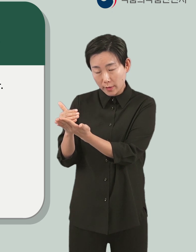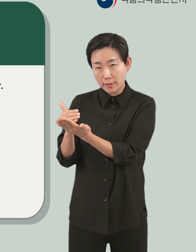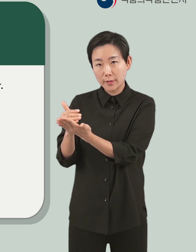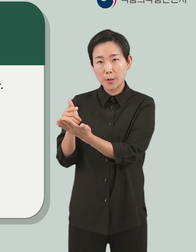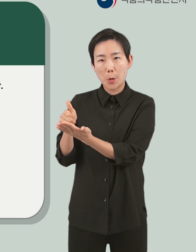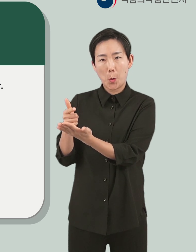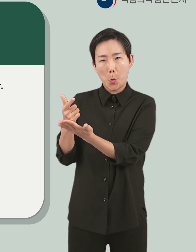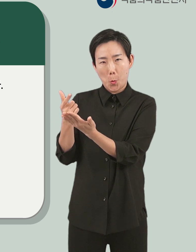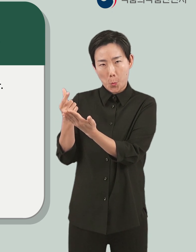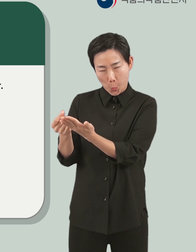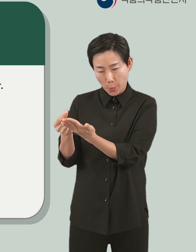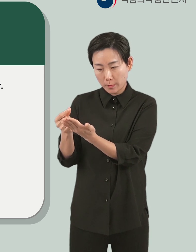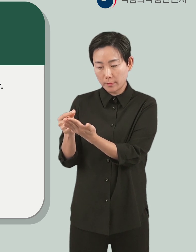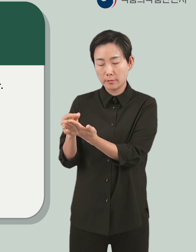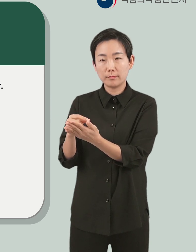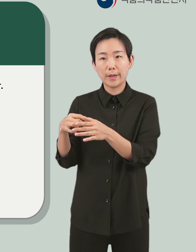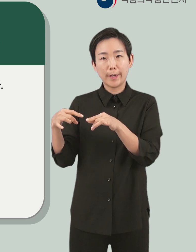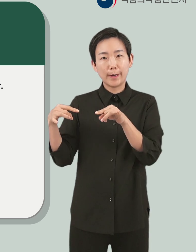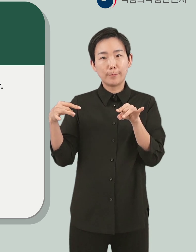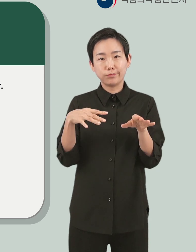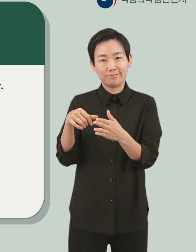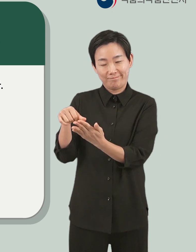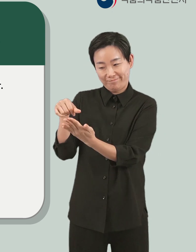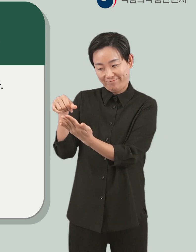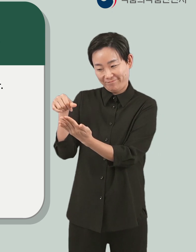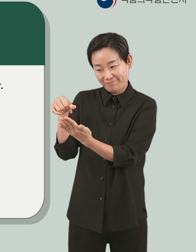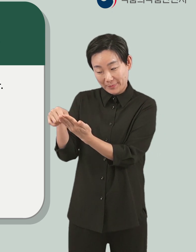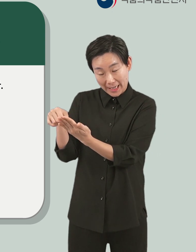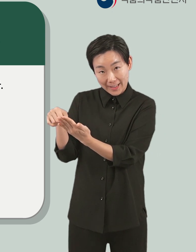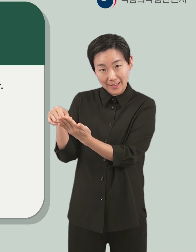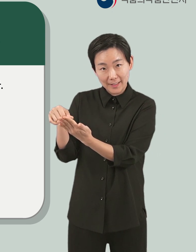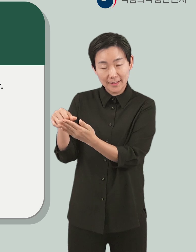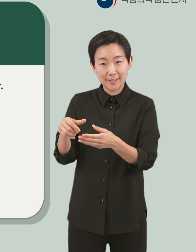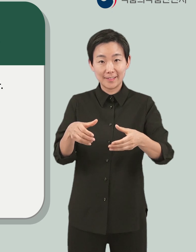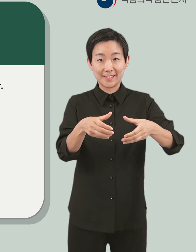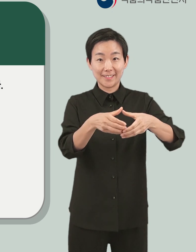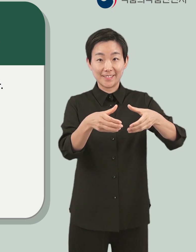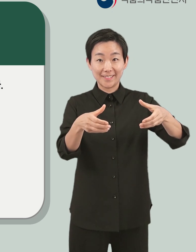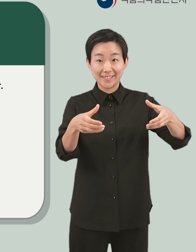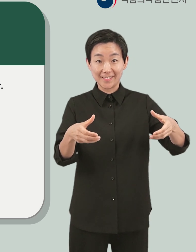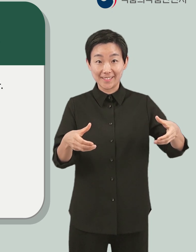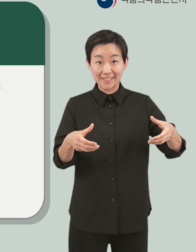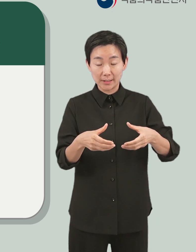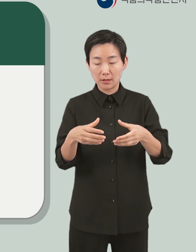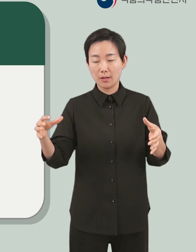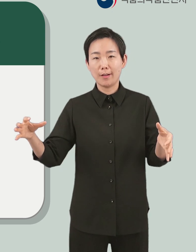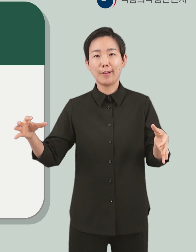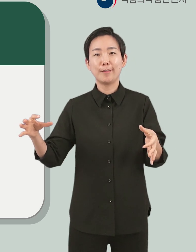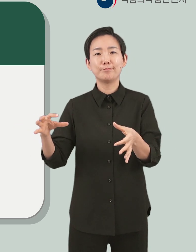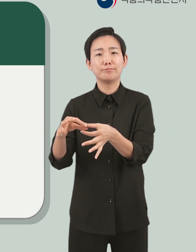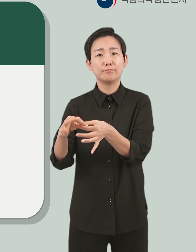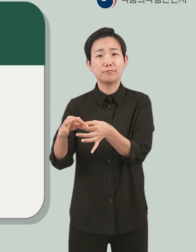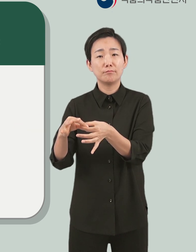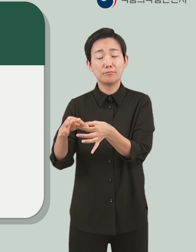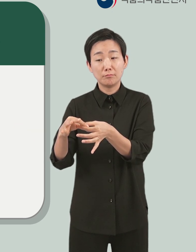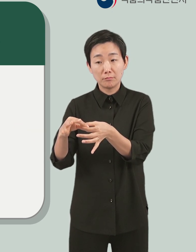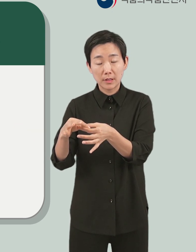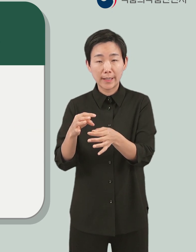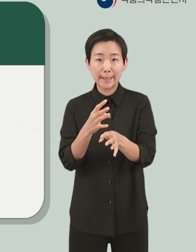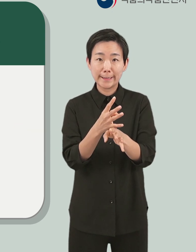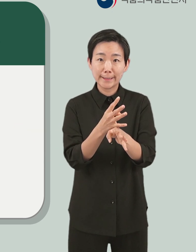제거할 수 있습니다. 스마트폰에서 오므론 커넥트 어플을 검색하여 설치합니다. 오므론 커넥트 어플 설치